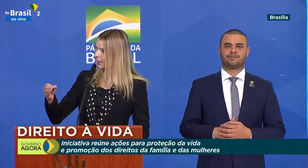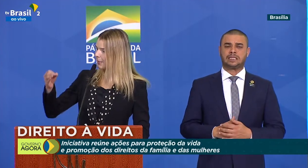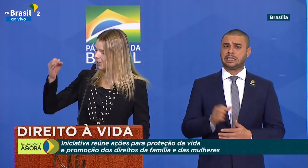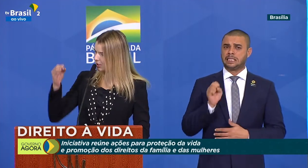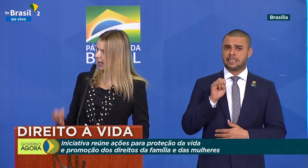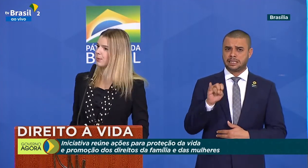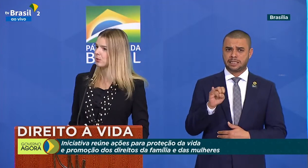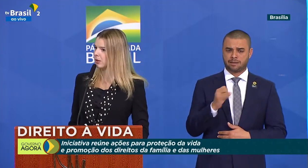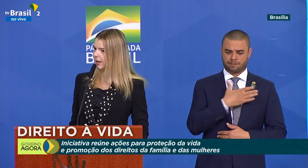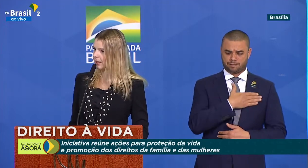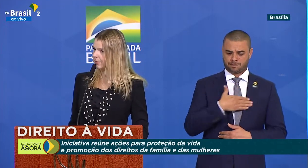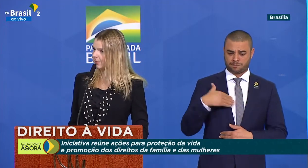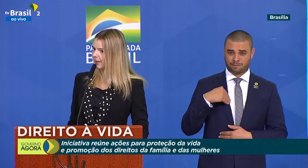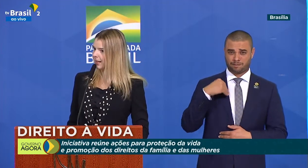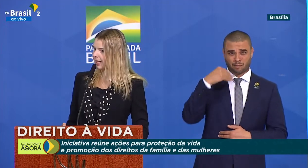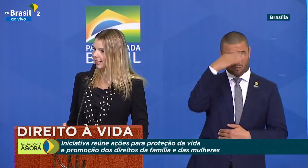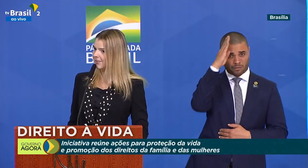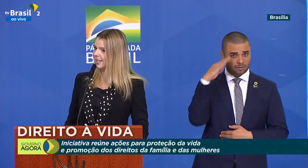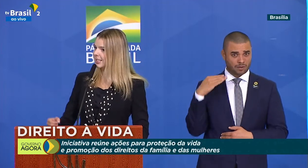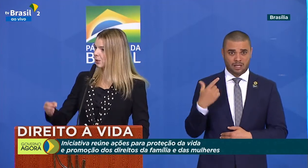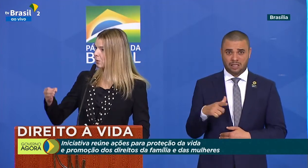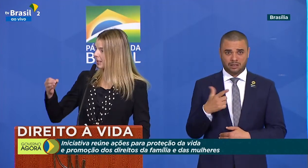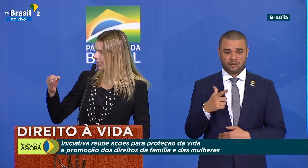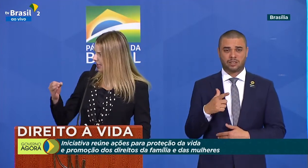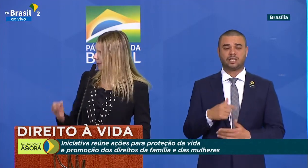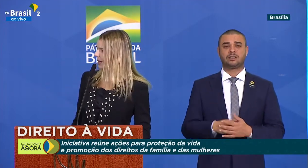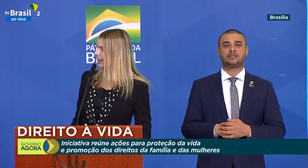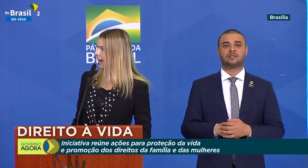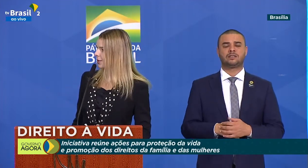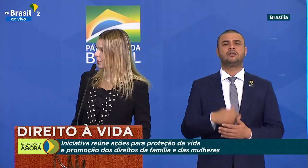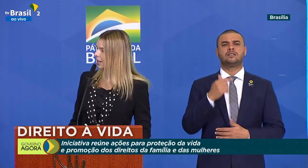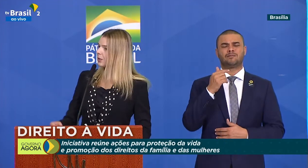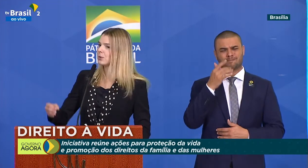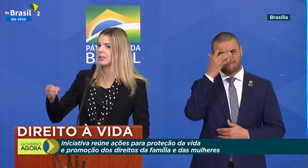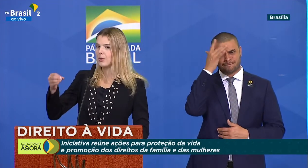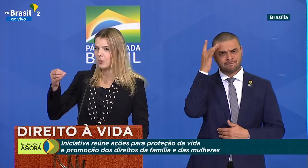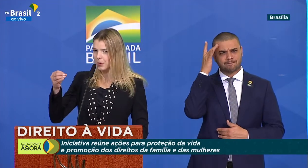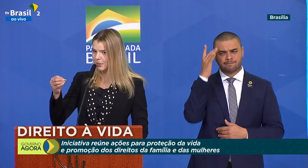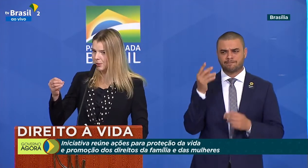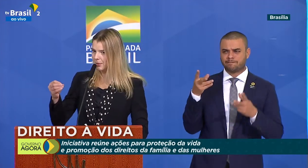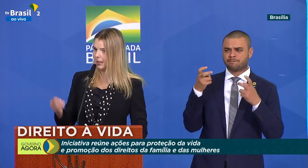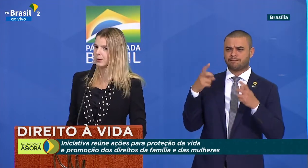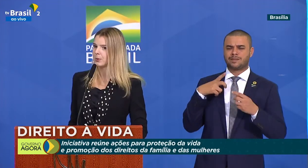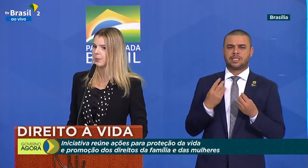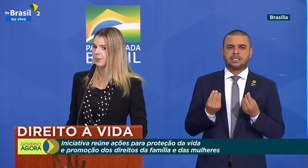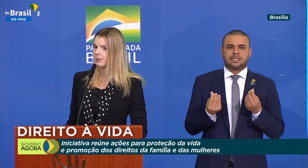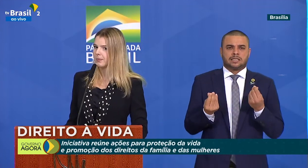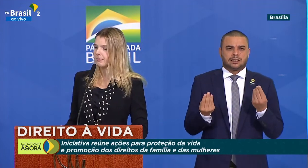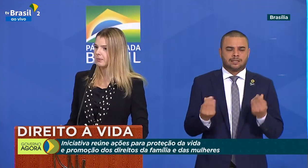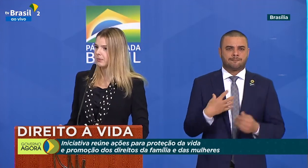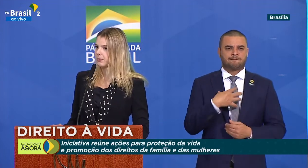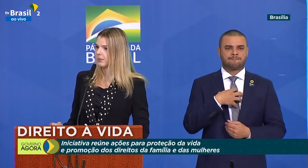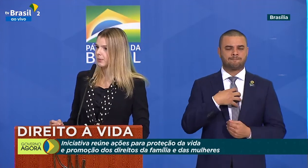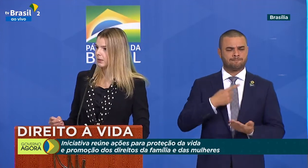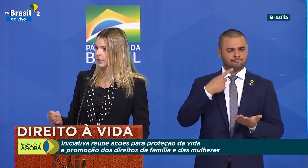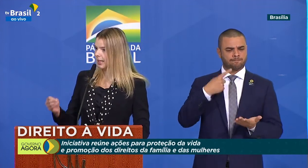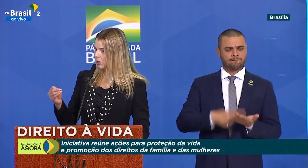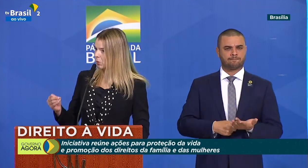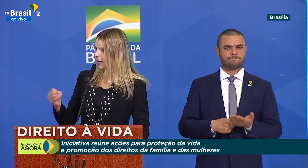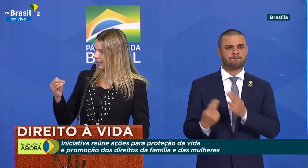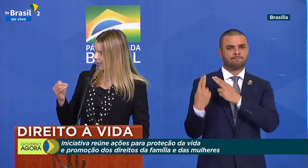nossa primeira dama Michelle bolsonaro através da sua sensibilidade no seu comprometimento E aí